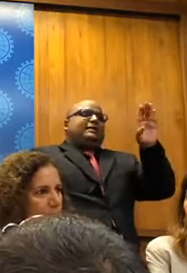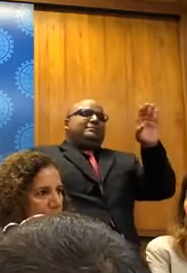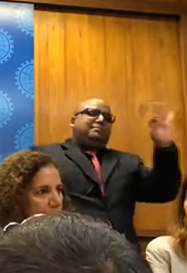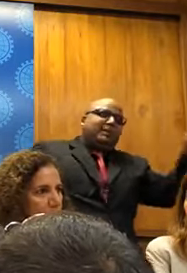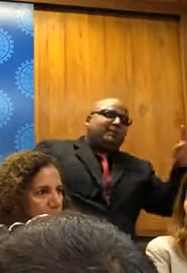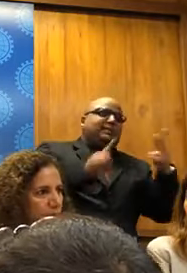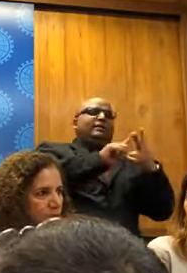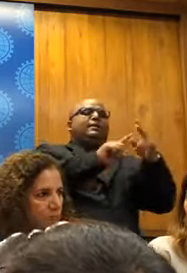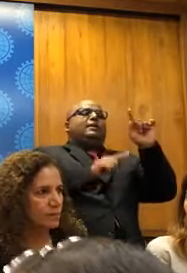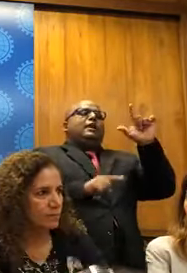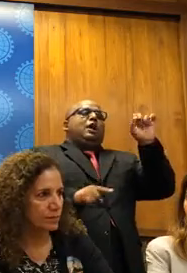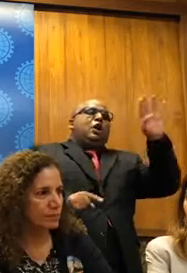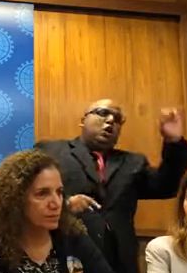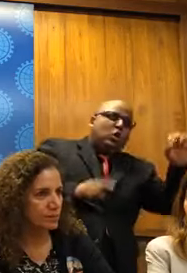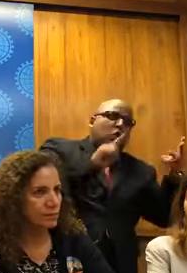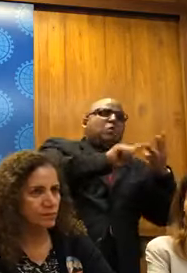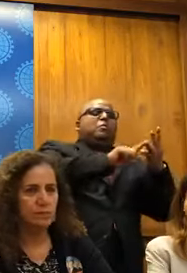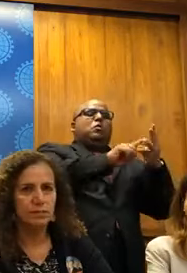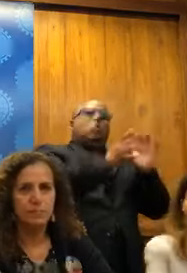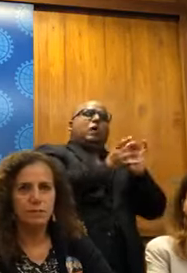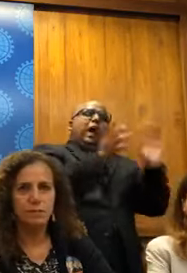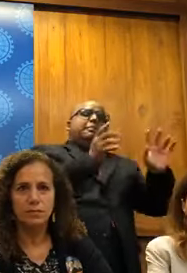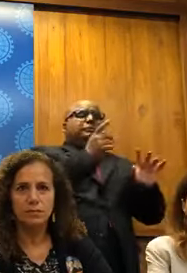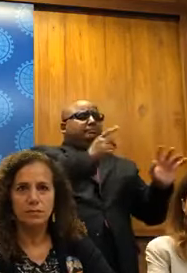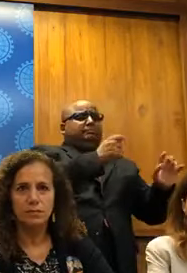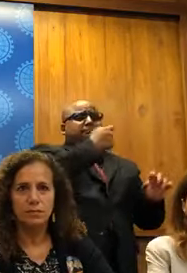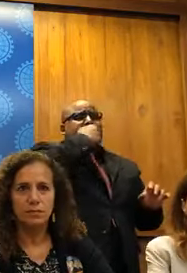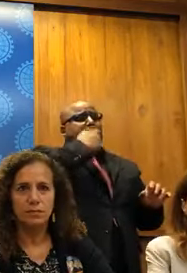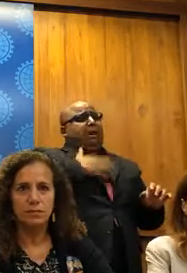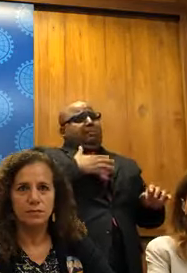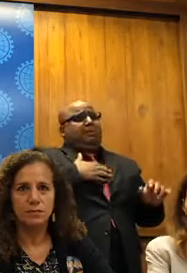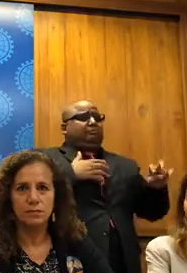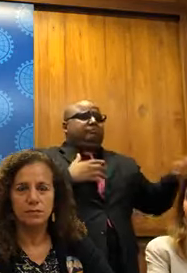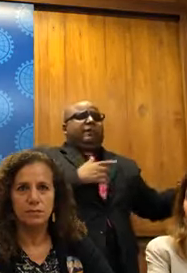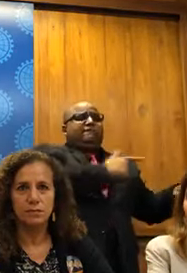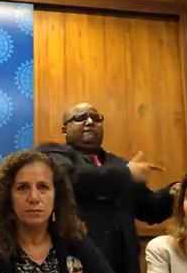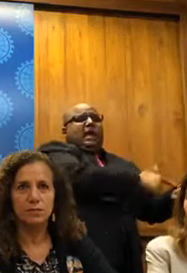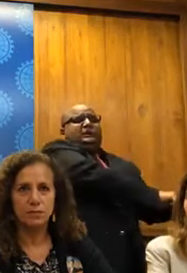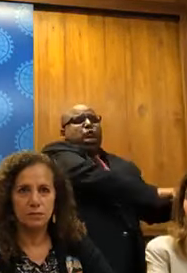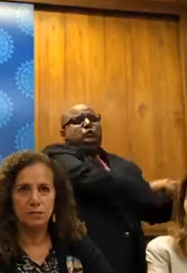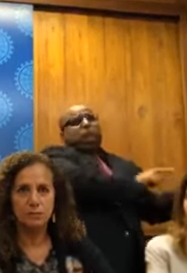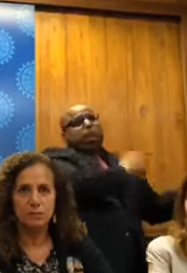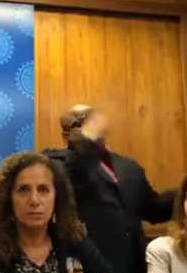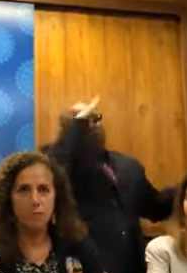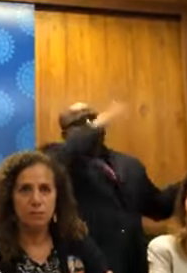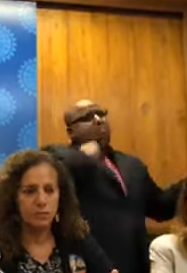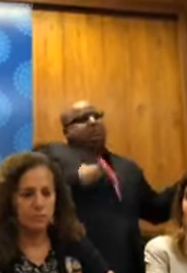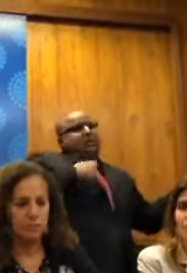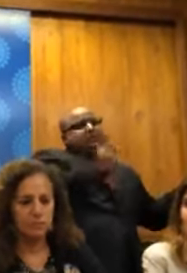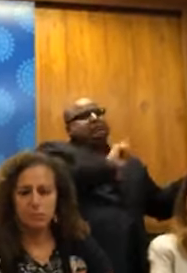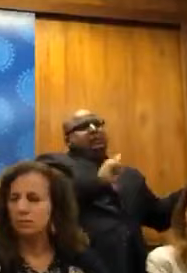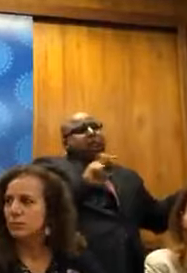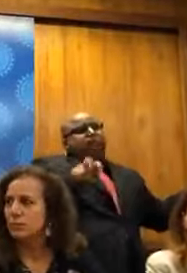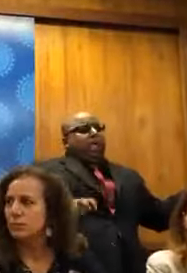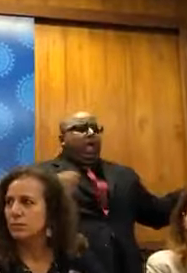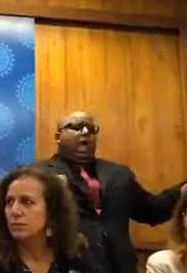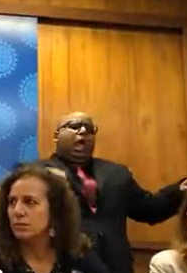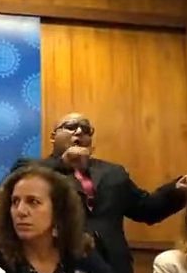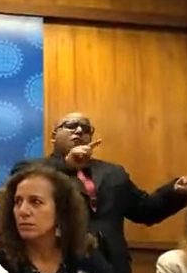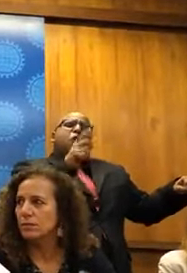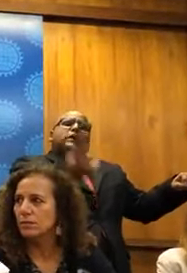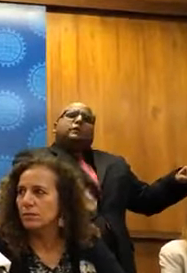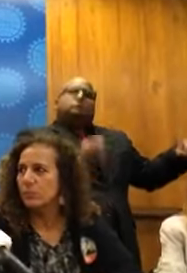essa proposição. Abre o microfone, nas regras que vocês decidirem, com